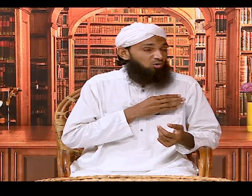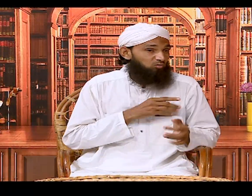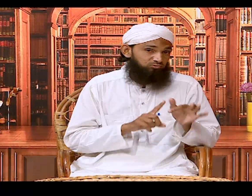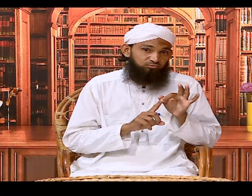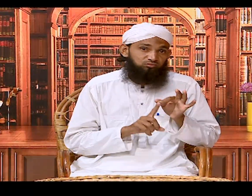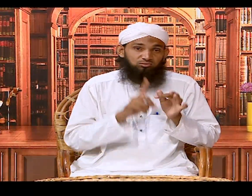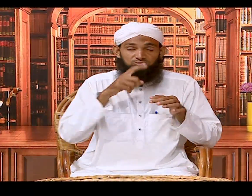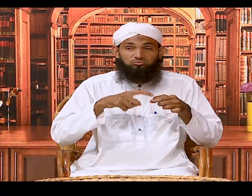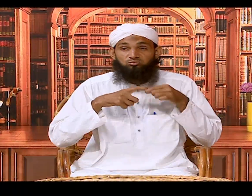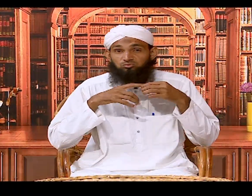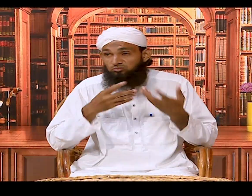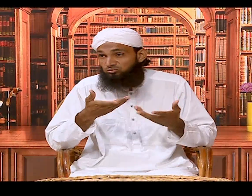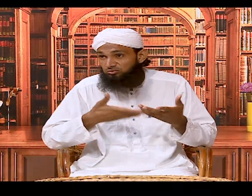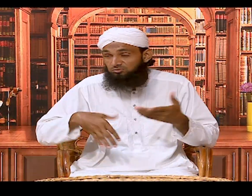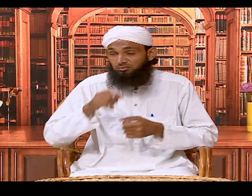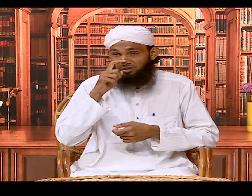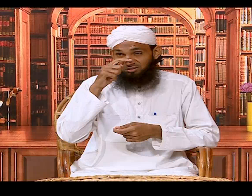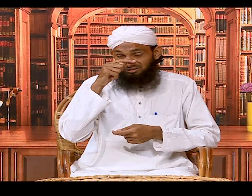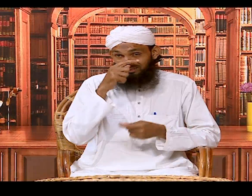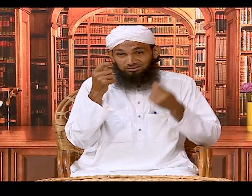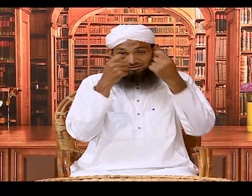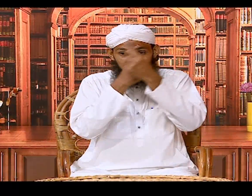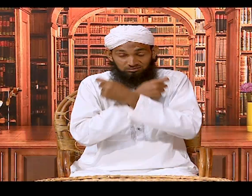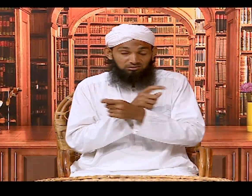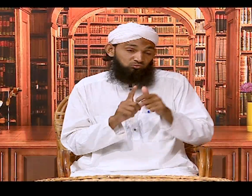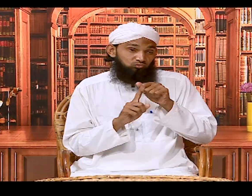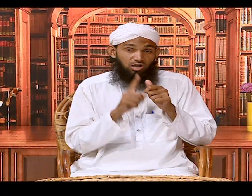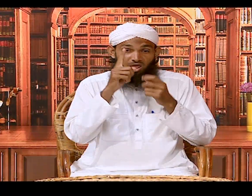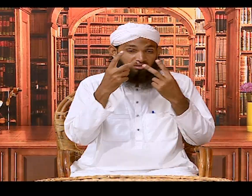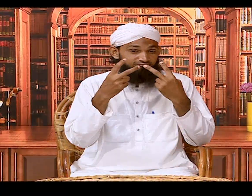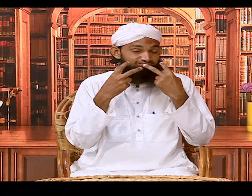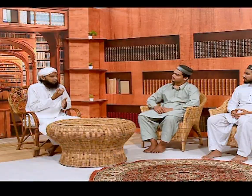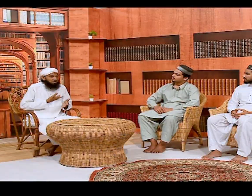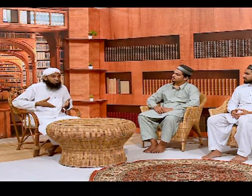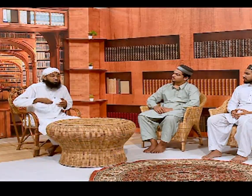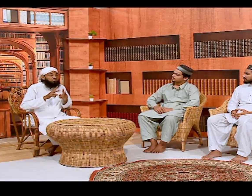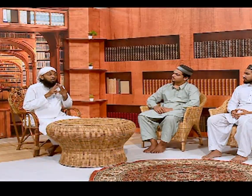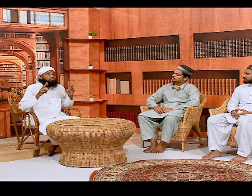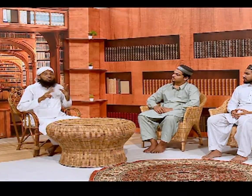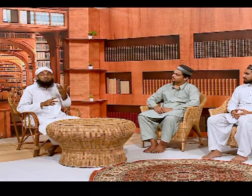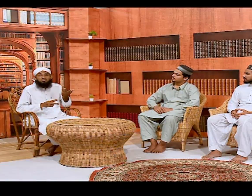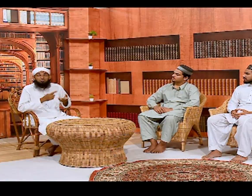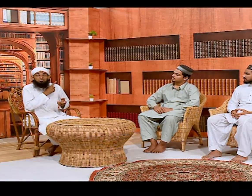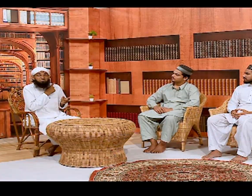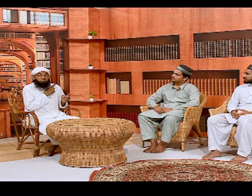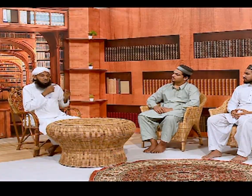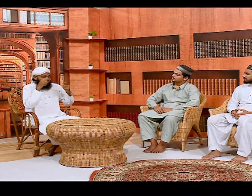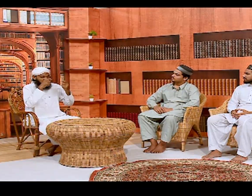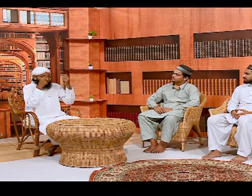یہی ہے کہ ہم اللہ پاک سے حیا کریں، مگر ہمارا حال یہ ہے کہ ہم گناہ کے کاموں میں حیا نہیں کرتے۔ اس کے برعکس